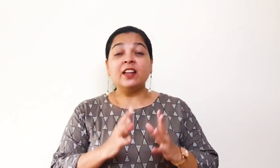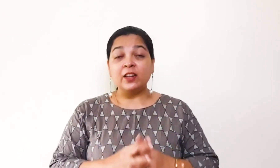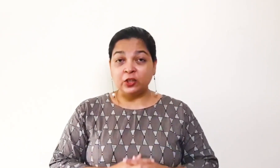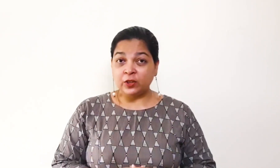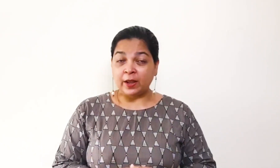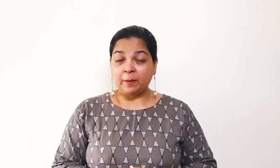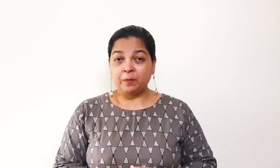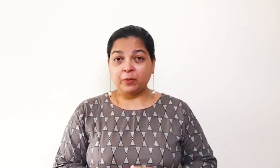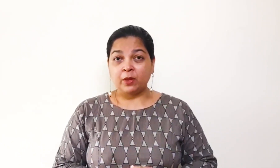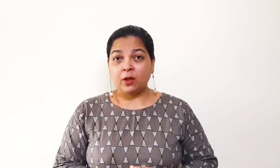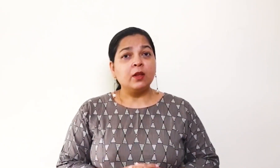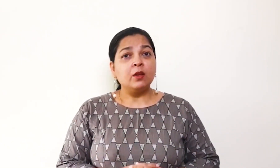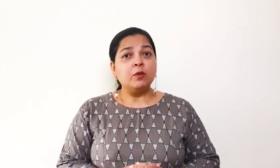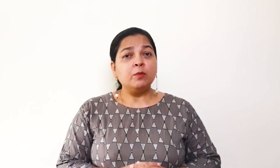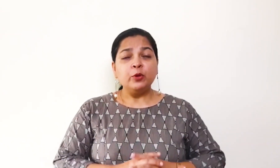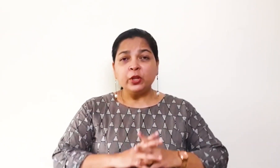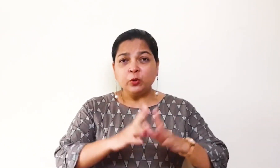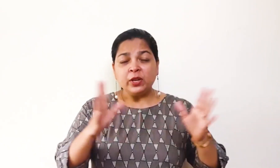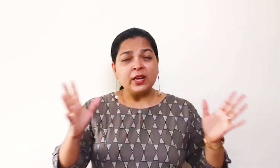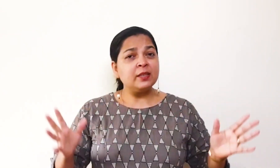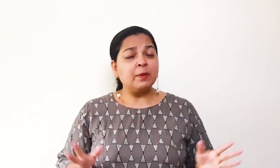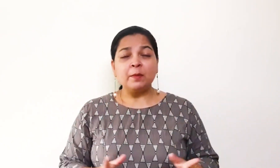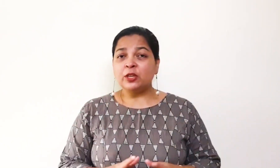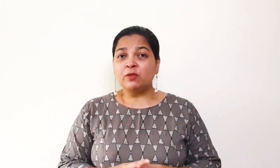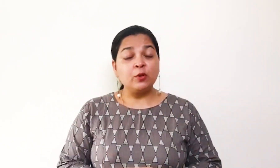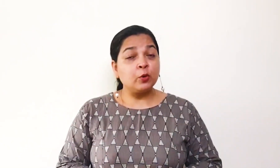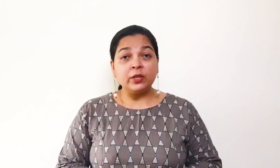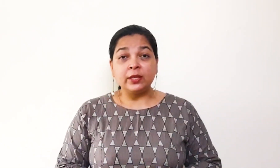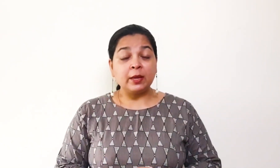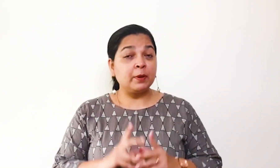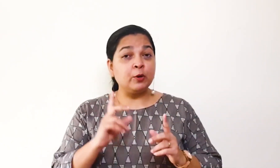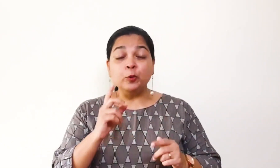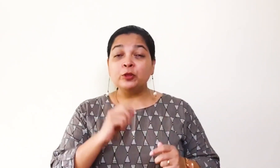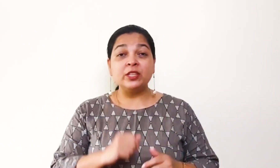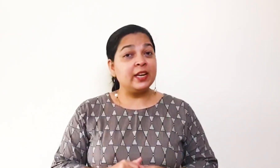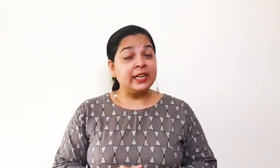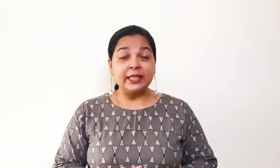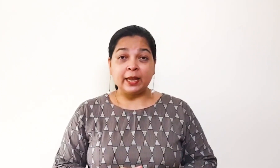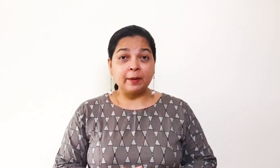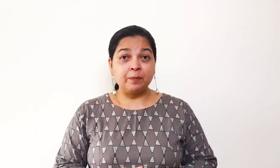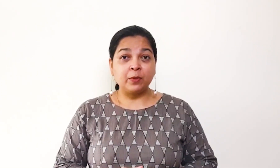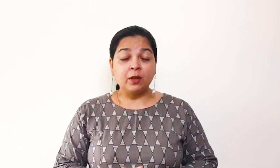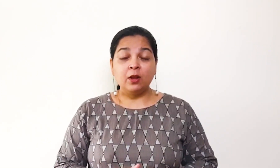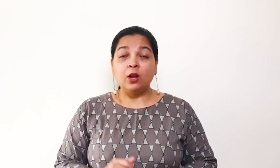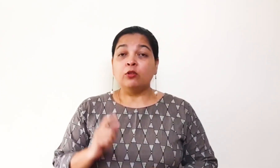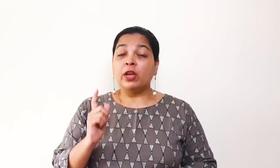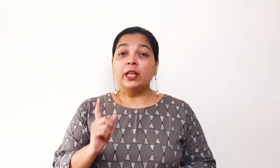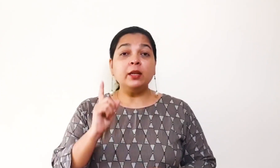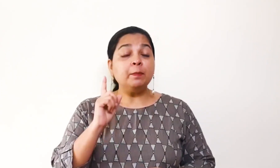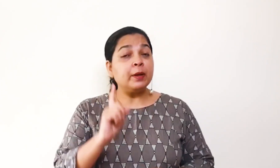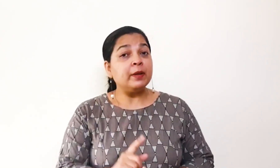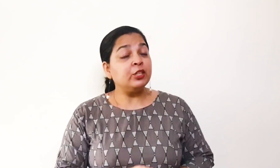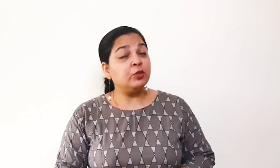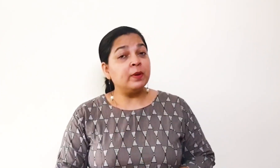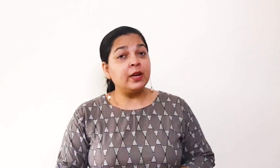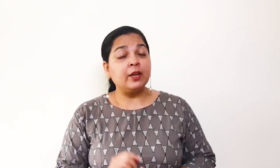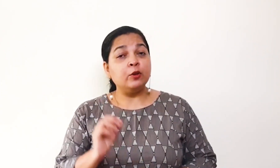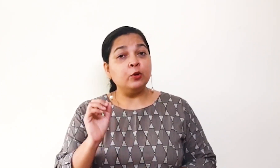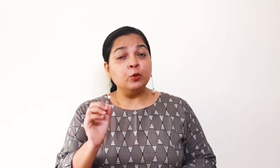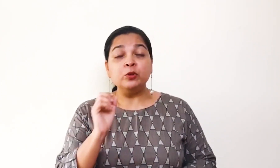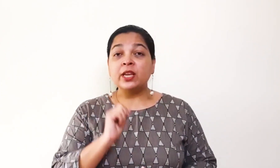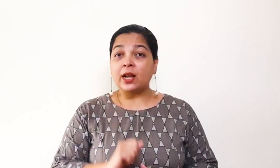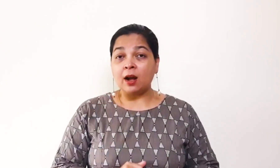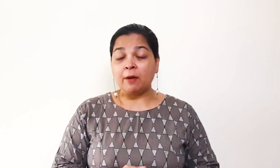ଯିଏକି ସତ୍ୟନିଷ୍ଠ ଥିଲେ। ସାରା ଜଗତ ଉପରେ ପରମେଶ୍ୱର କ୍ରୋଧିତ ଥିଲେ କିନ୍ତୁ ନୋହଙ୍କ